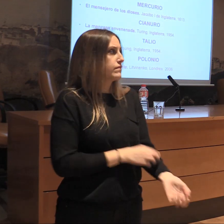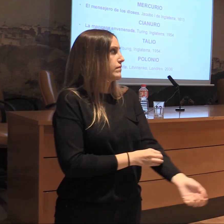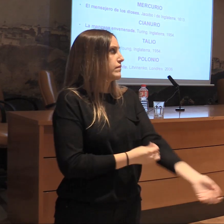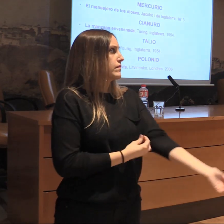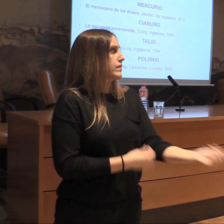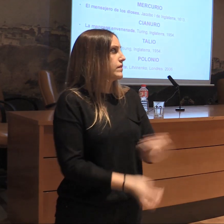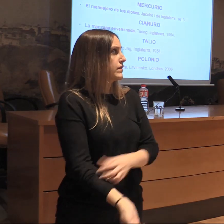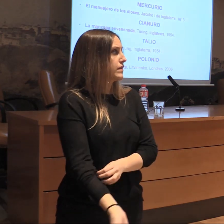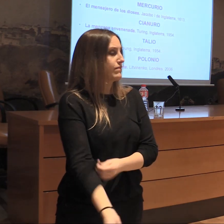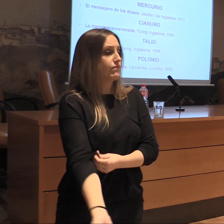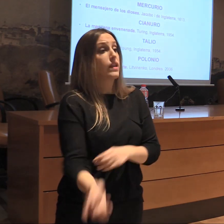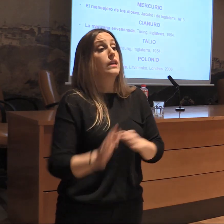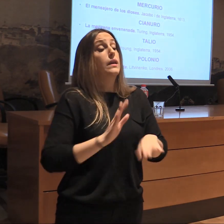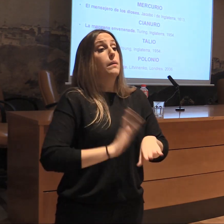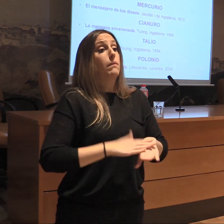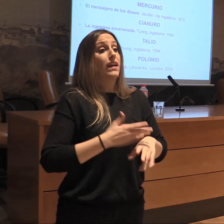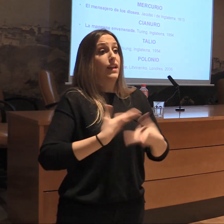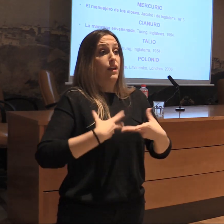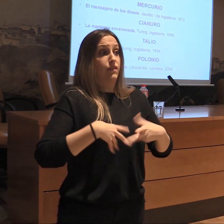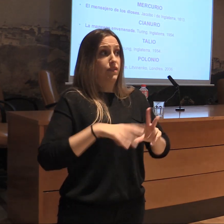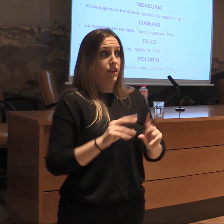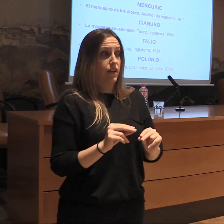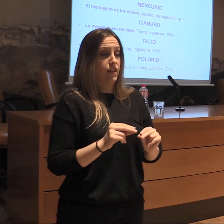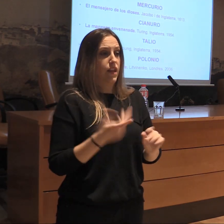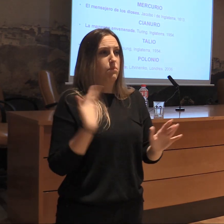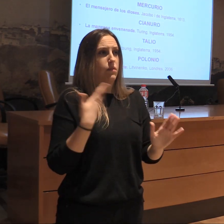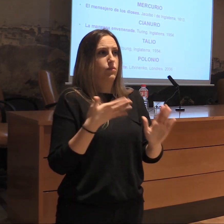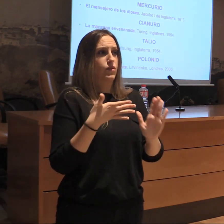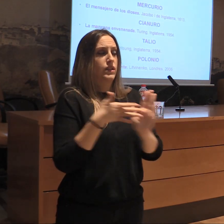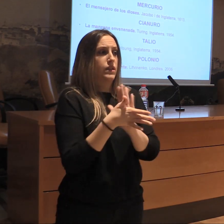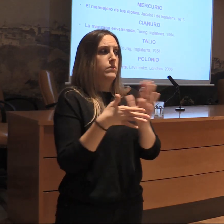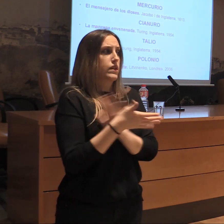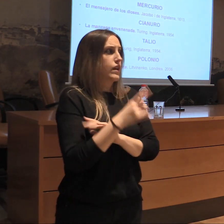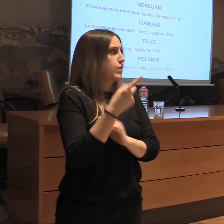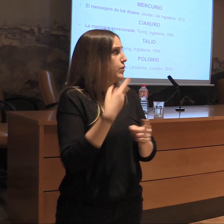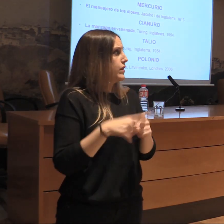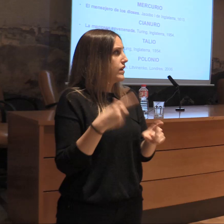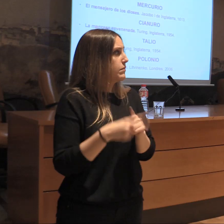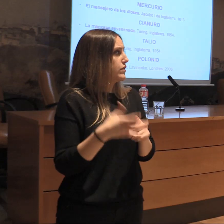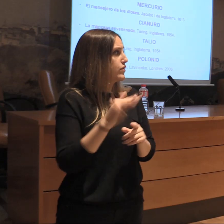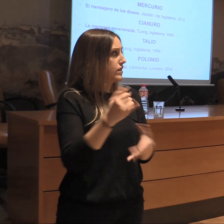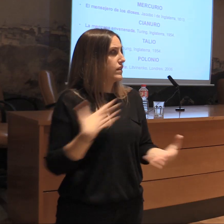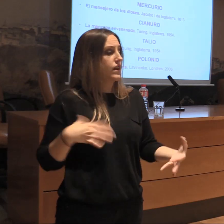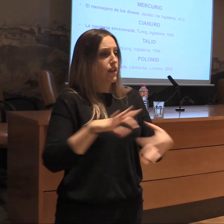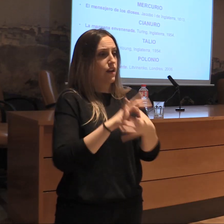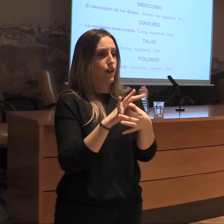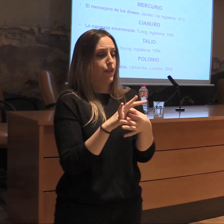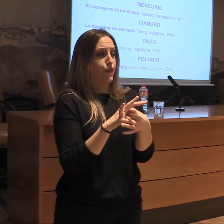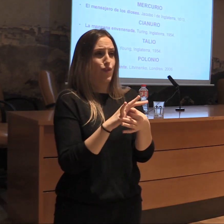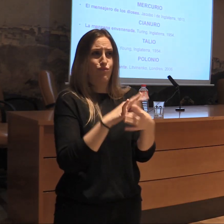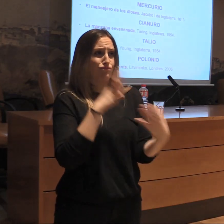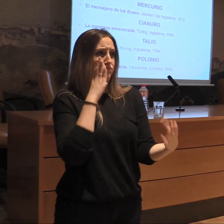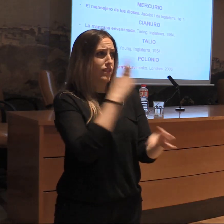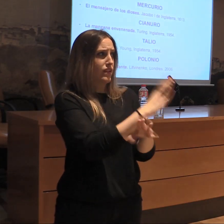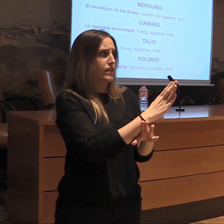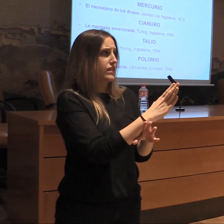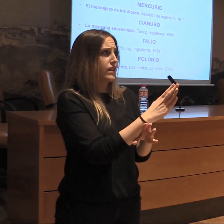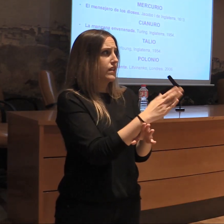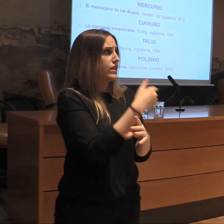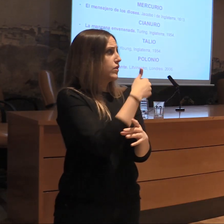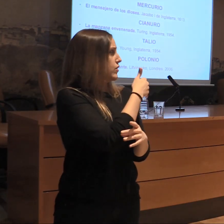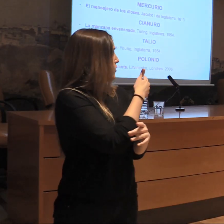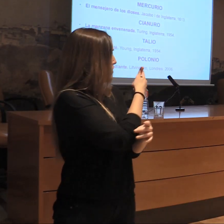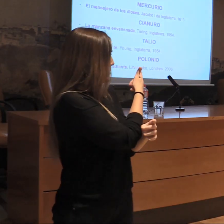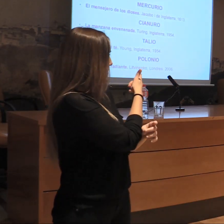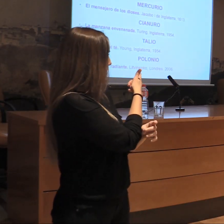Y luego, para terminar, vamos a hablar con un elemento que tiene una relación directa con este